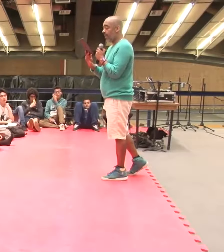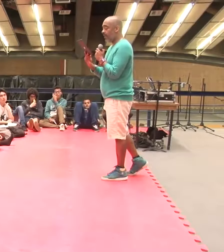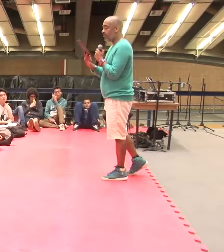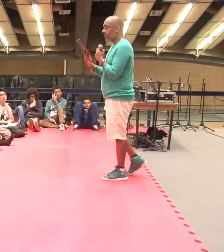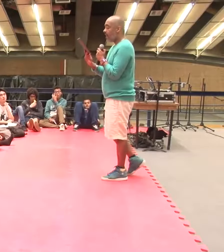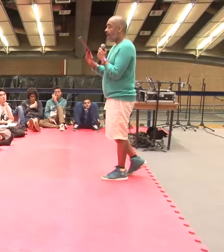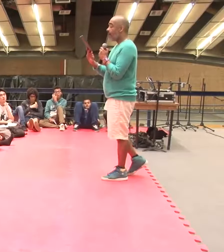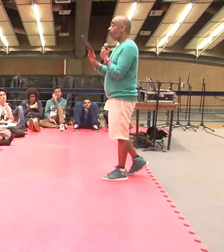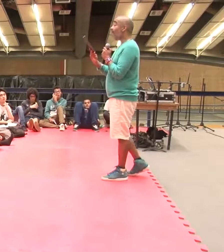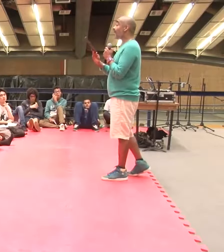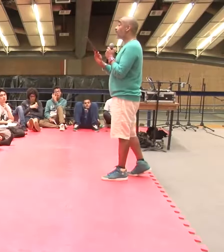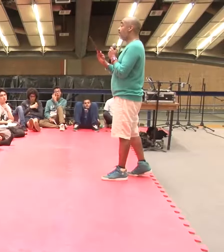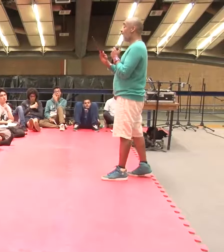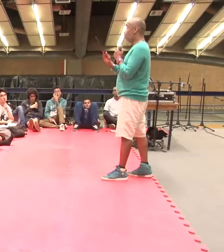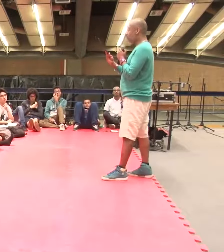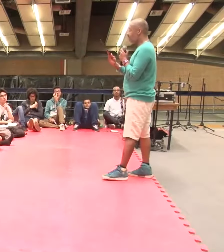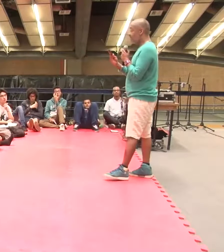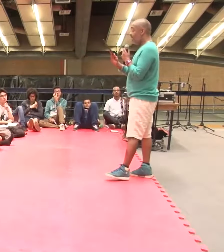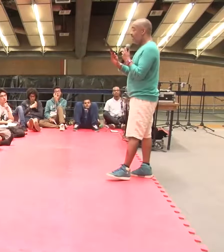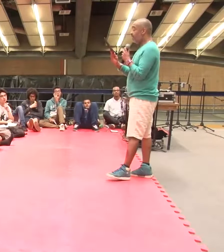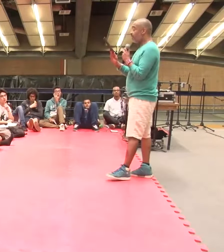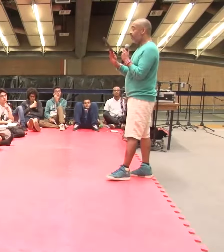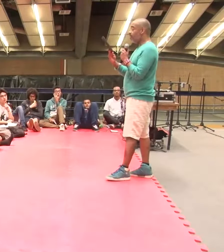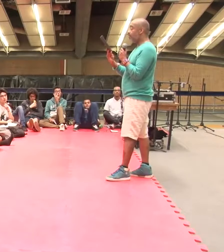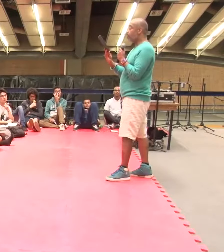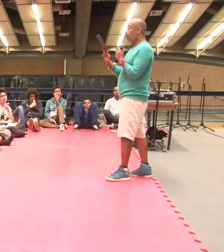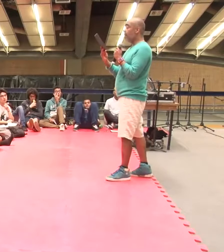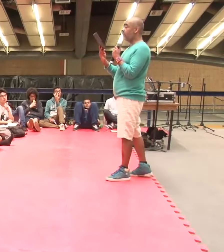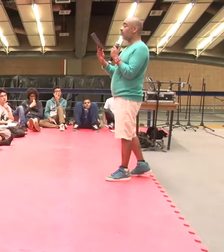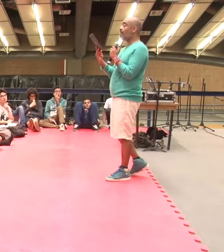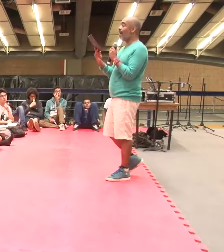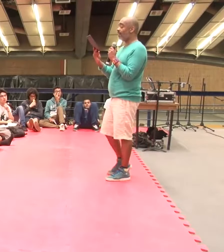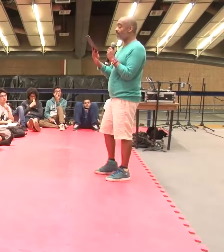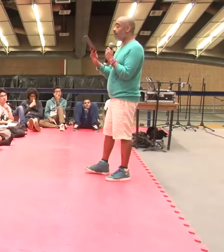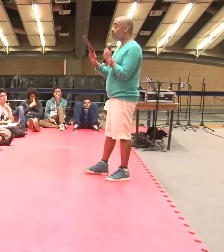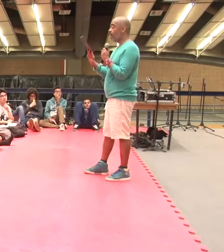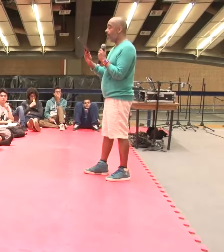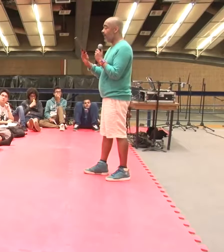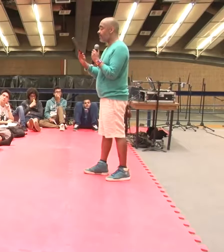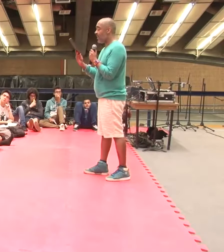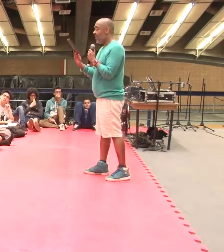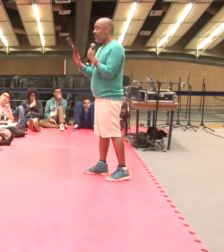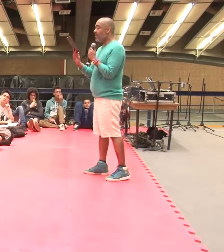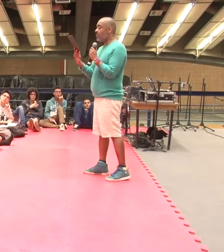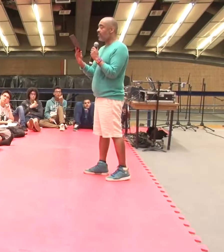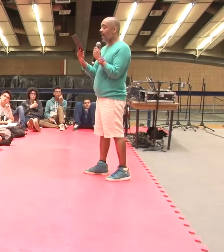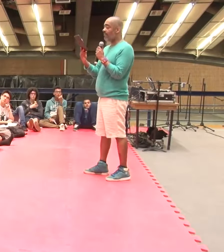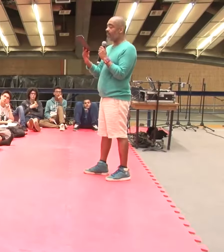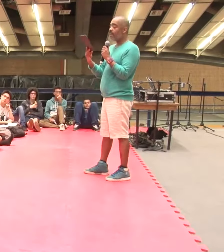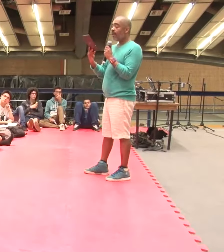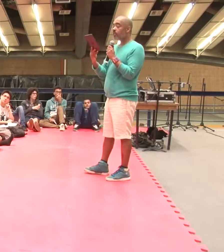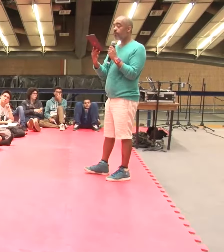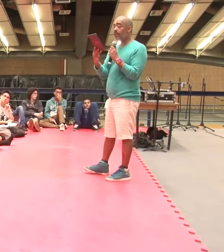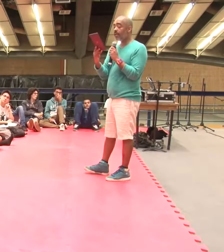sua nudez, alourada pela luz, iam se formando ondulantes camadas sanguíneas que se